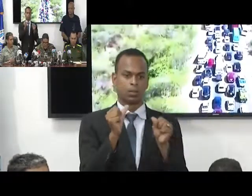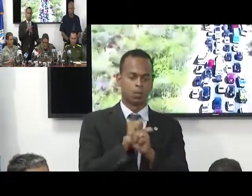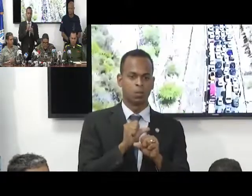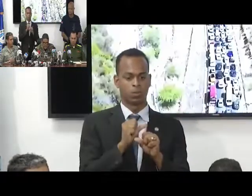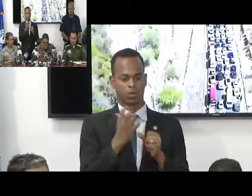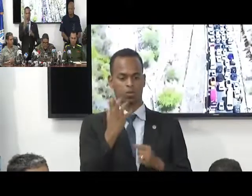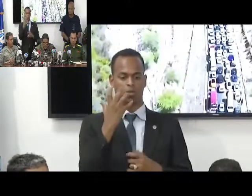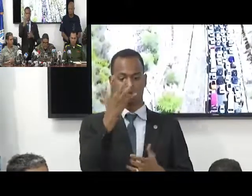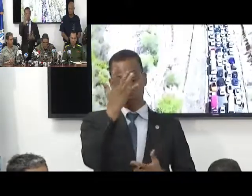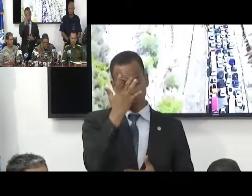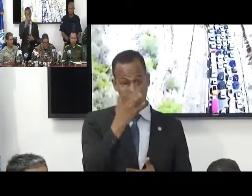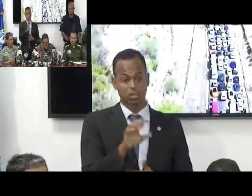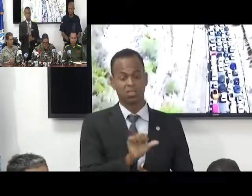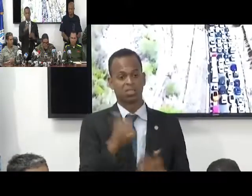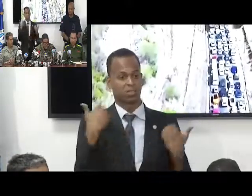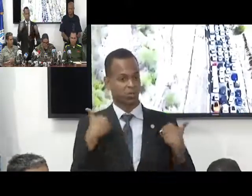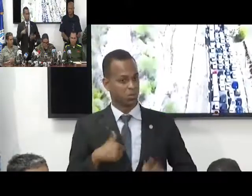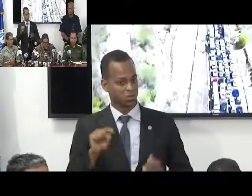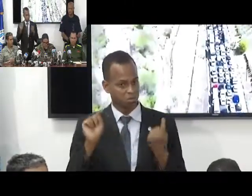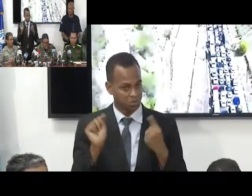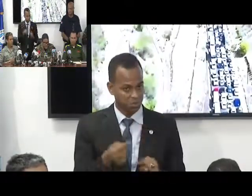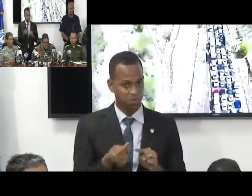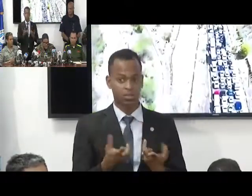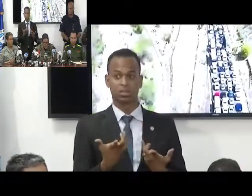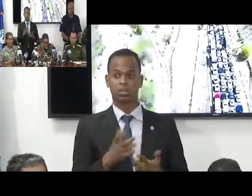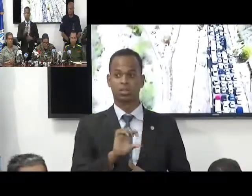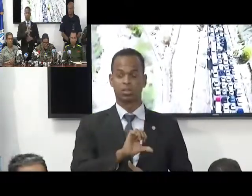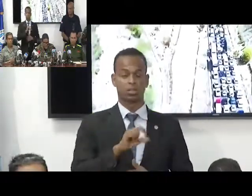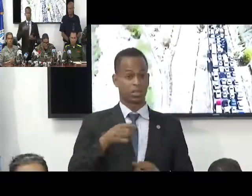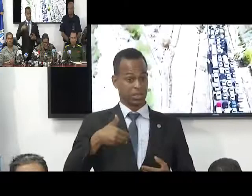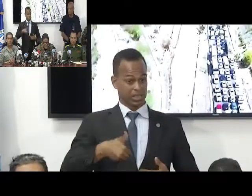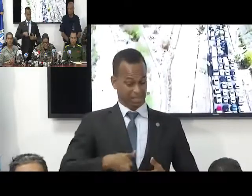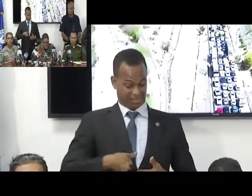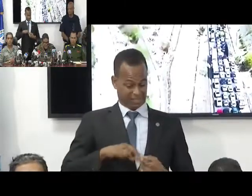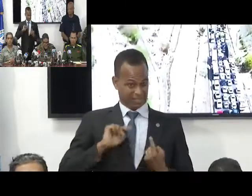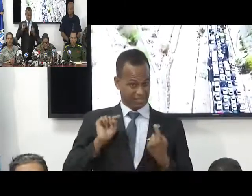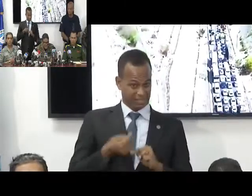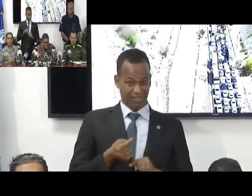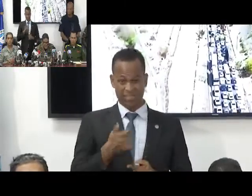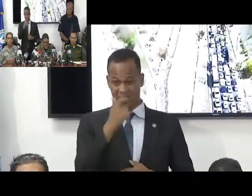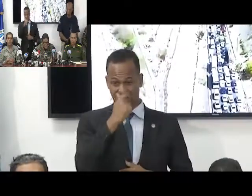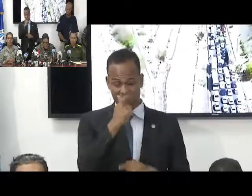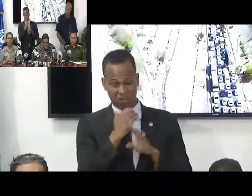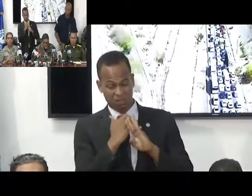heridas, lumbalgias, dolores musculares, gastroenteritis, alergias,